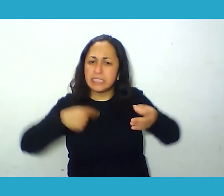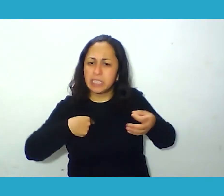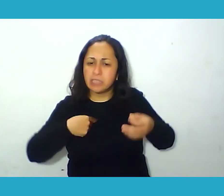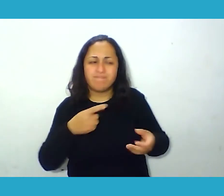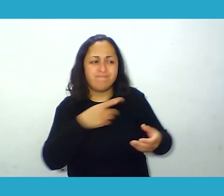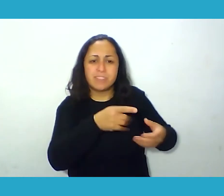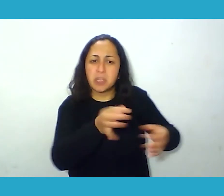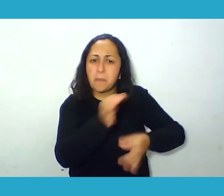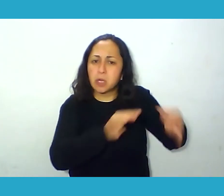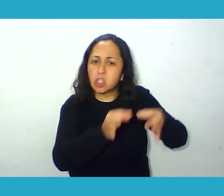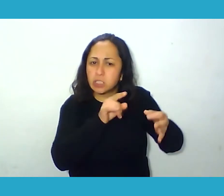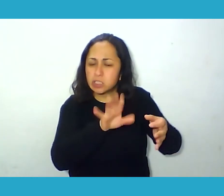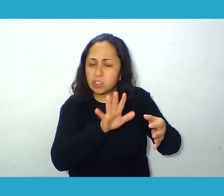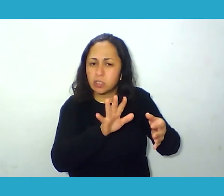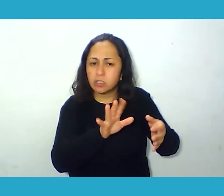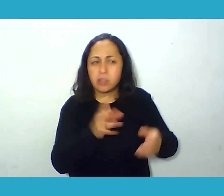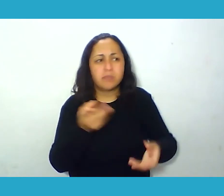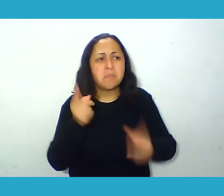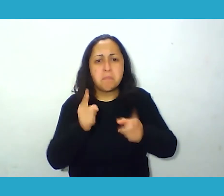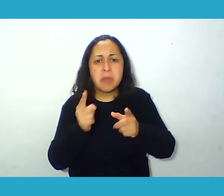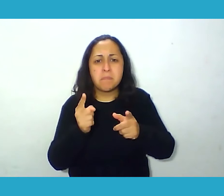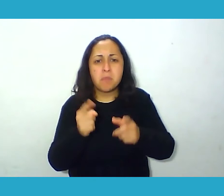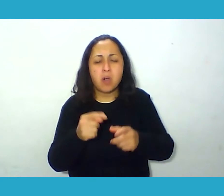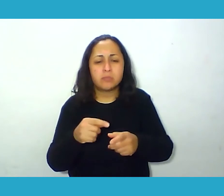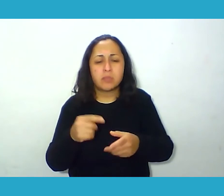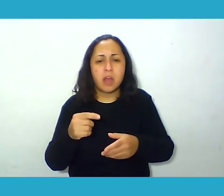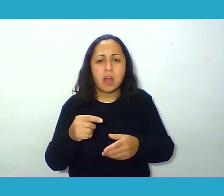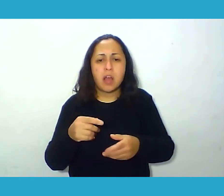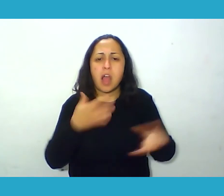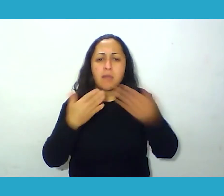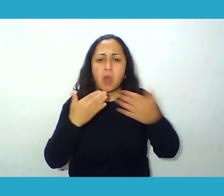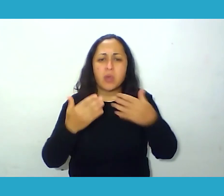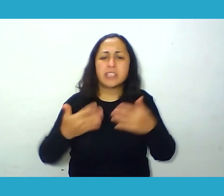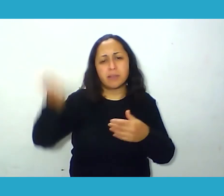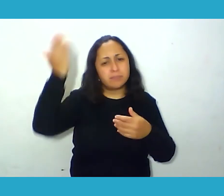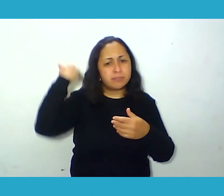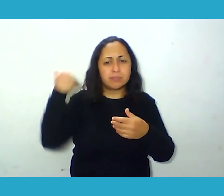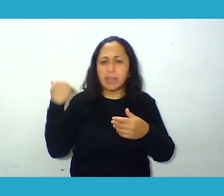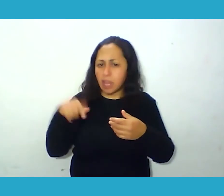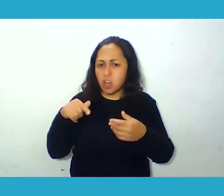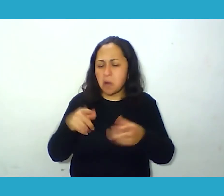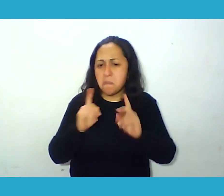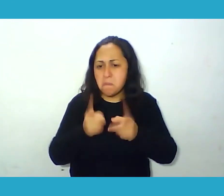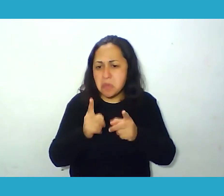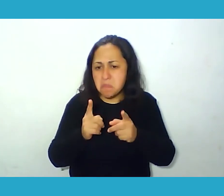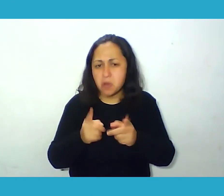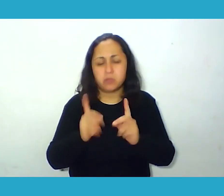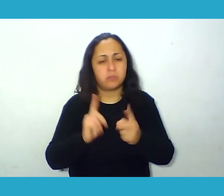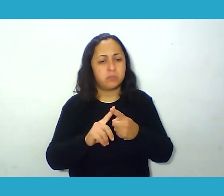acto se reiterará lo que sucedió en aquella audiencia y que en aquel momento no se tuvo en cuenta lo dicho y